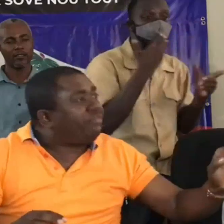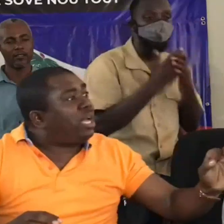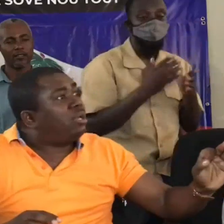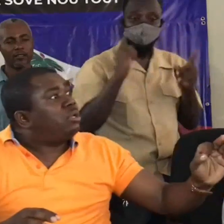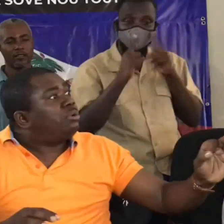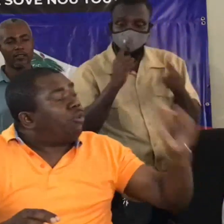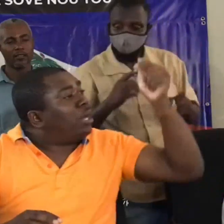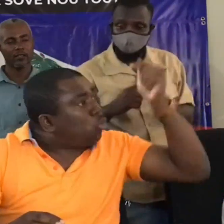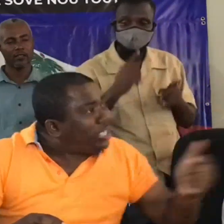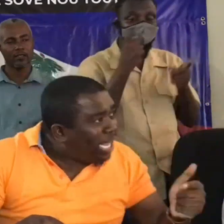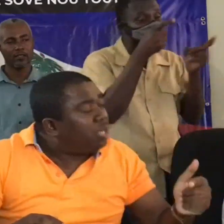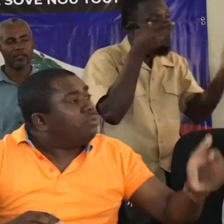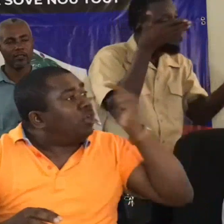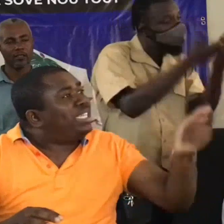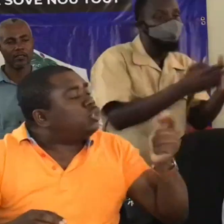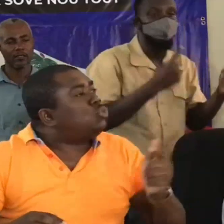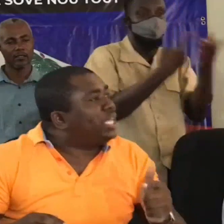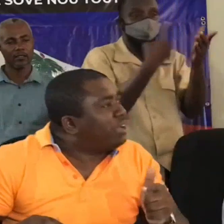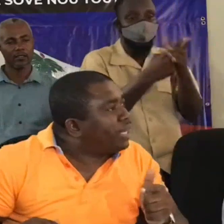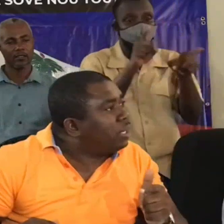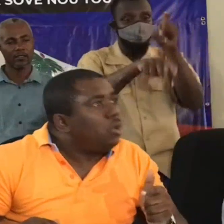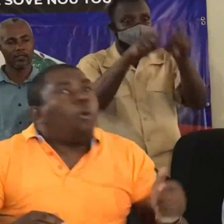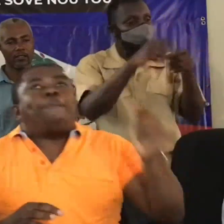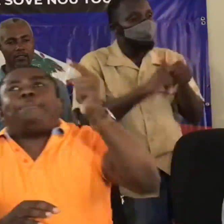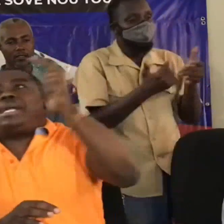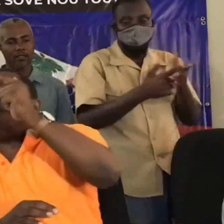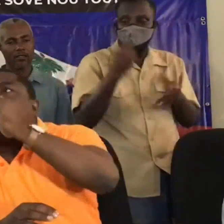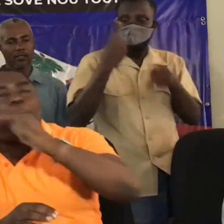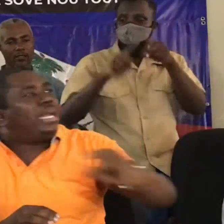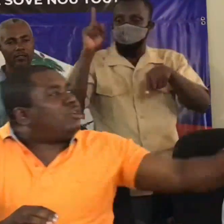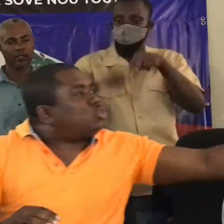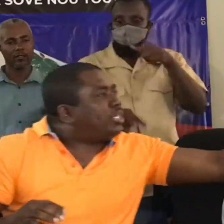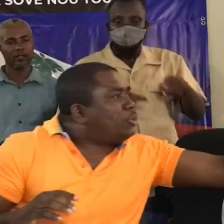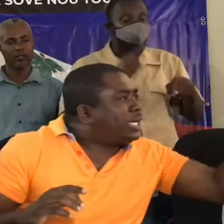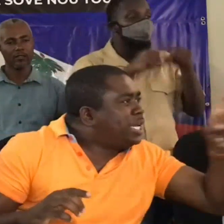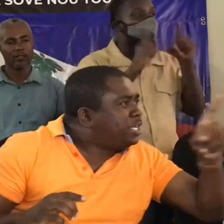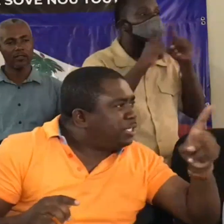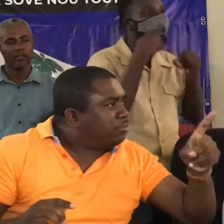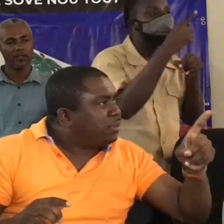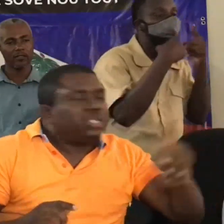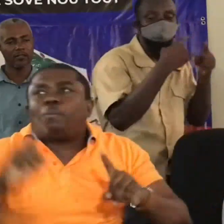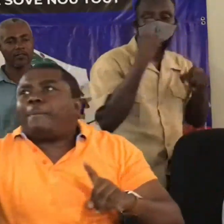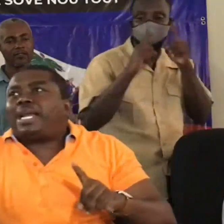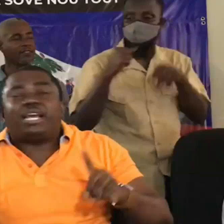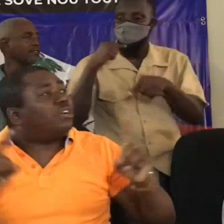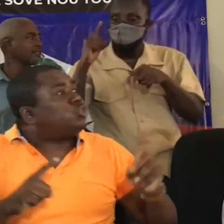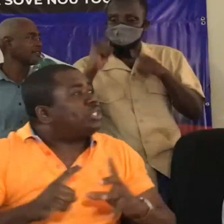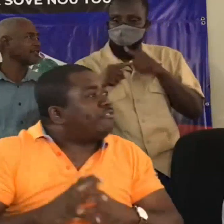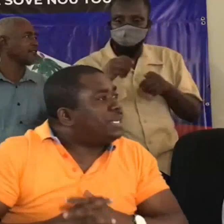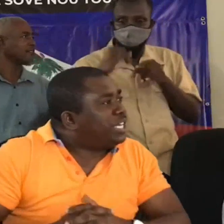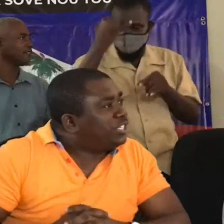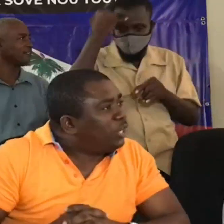parler avec elle, faut aller côté, faut discuter avec elle. Ou pas capable de parler de sortie de crise, si vous ne pas parler